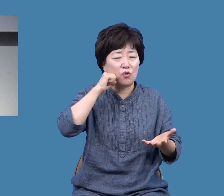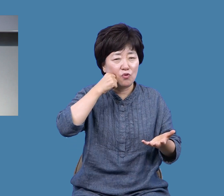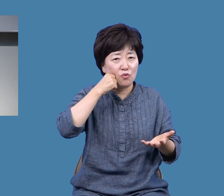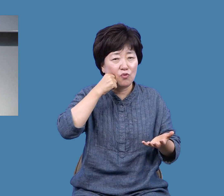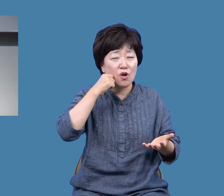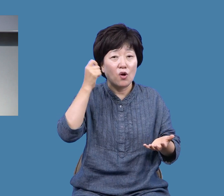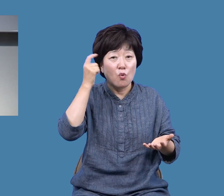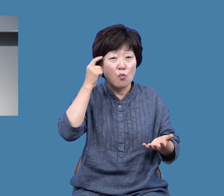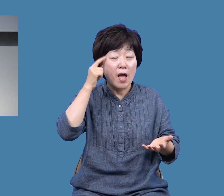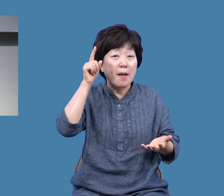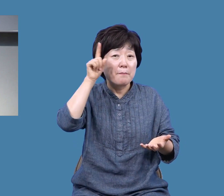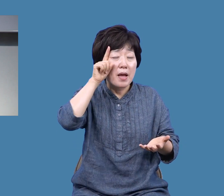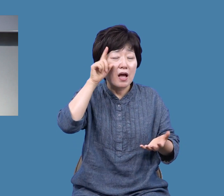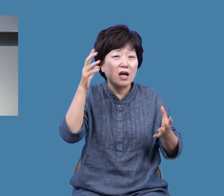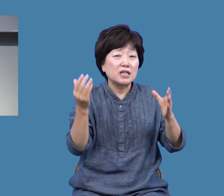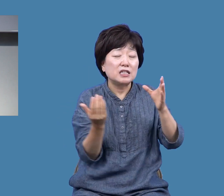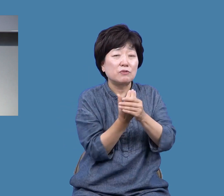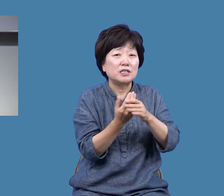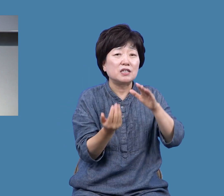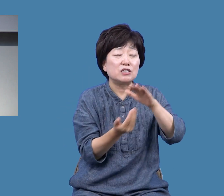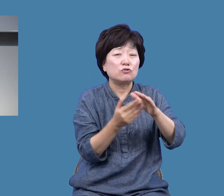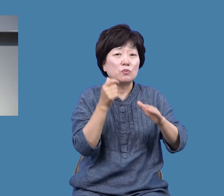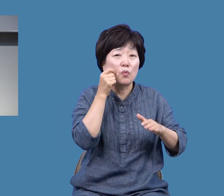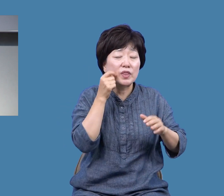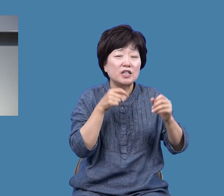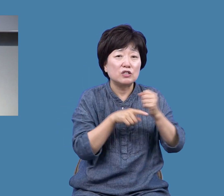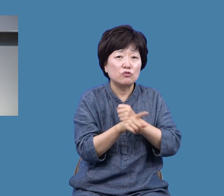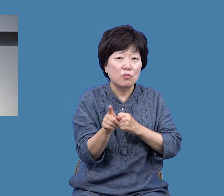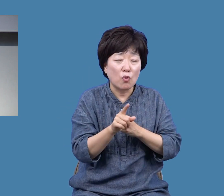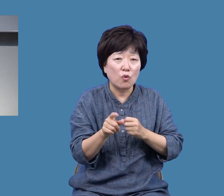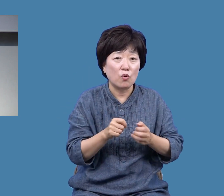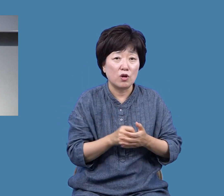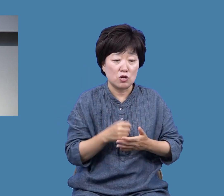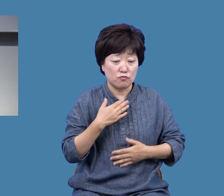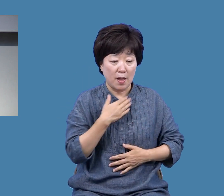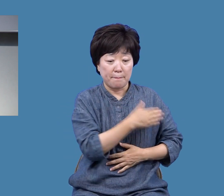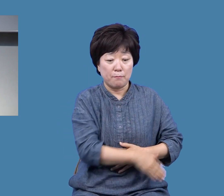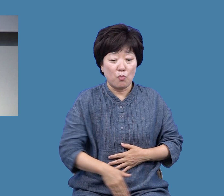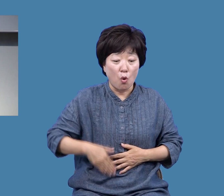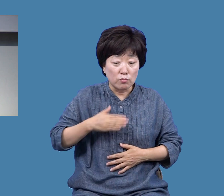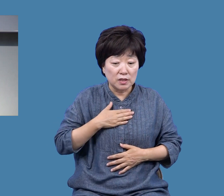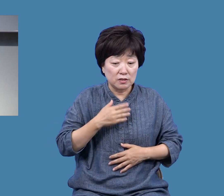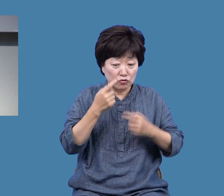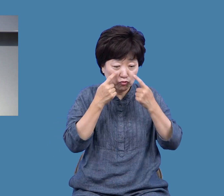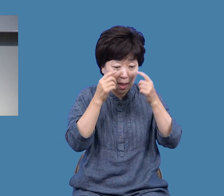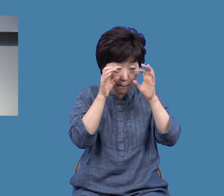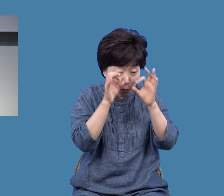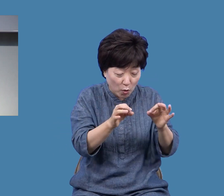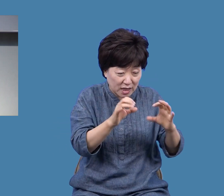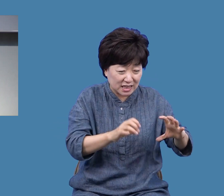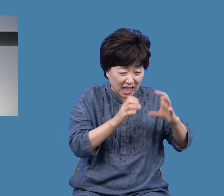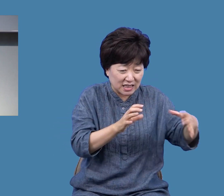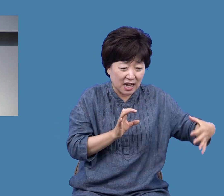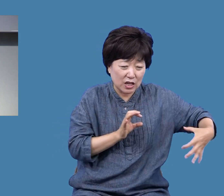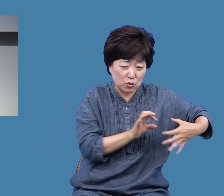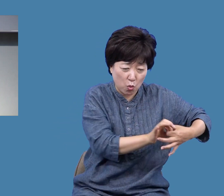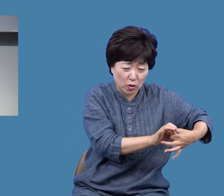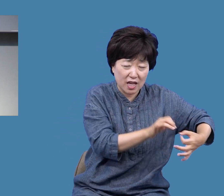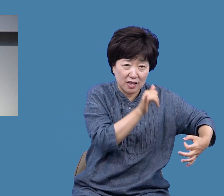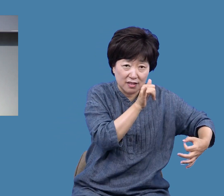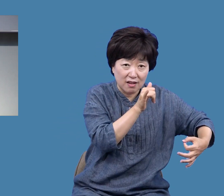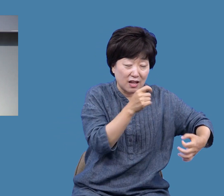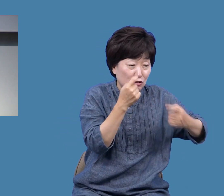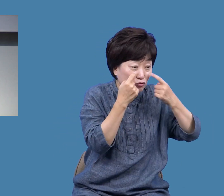여러분, 왜 100% 완전함에 이룰 수 없느냐? 우리 몸은요, 보이는 세상에 속했기 때문에